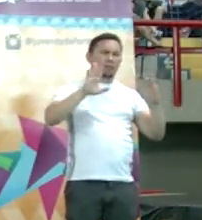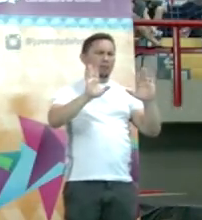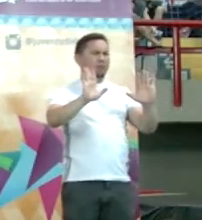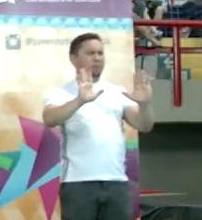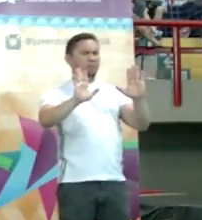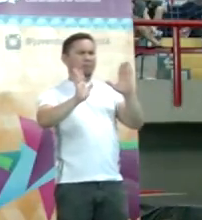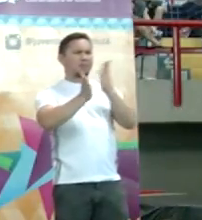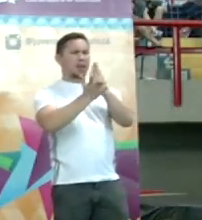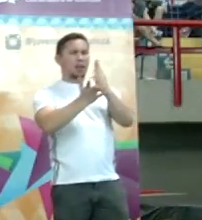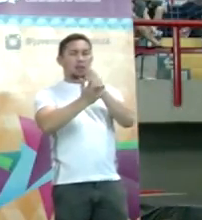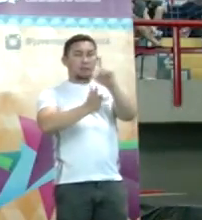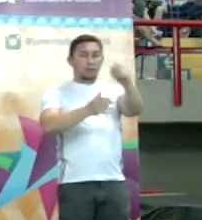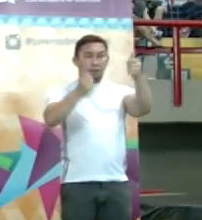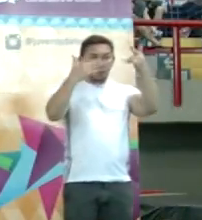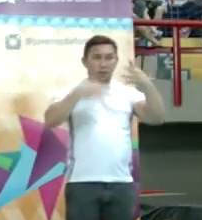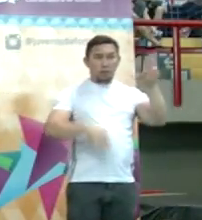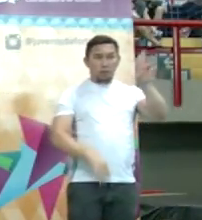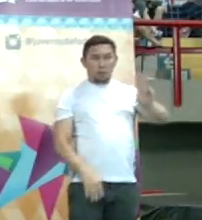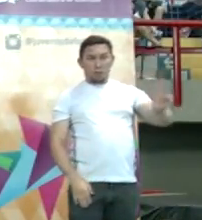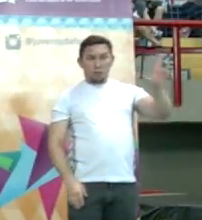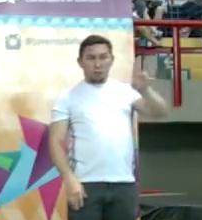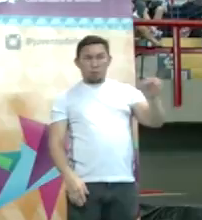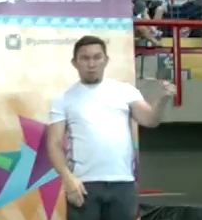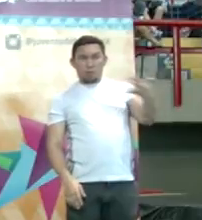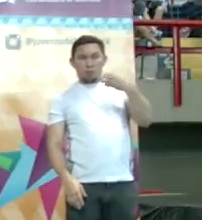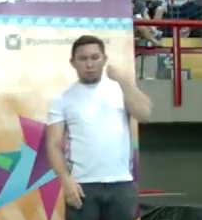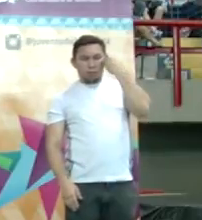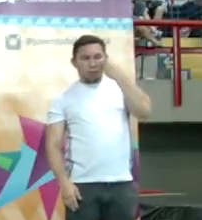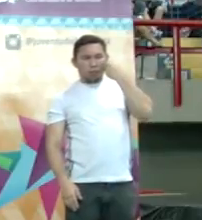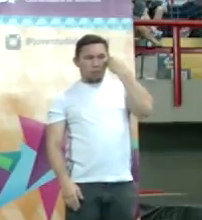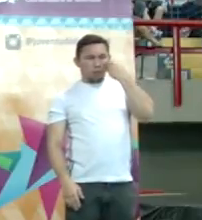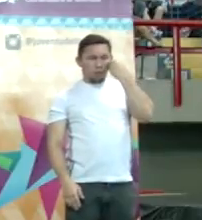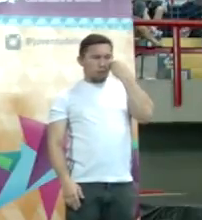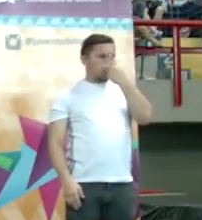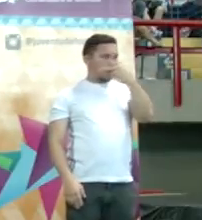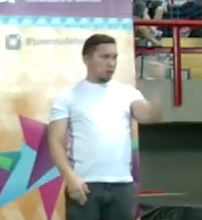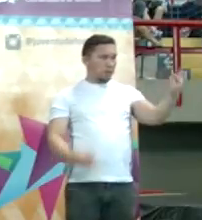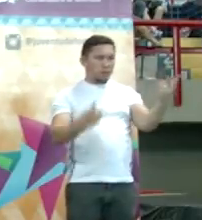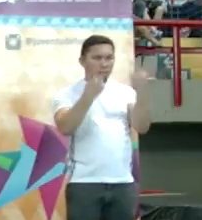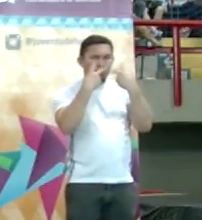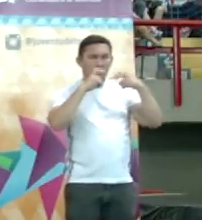Vamos todos aqui comigo, utilizando uma nova experiência aqui para mim.